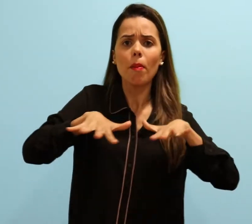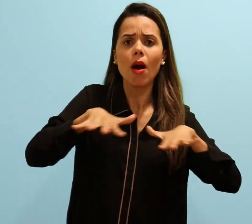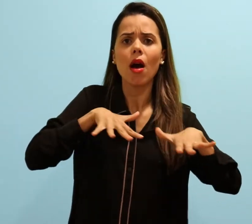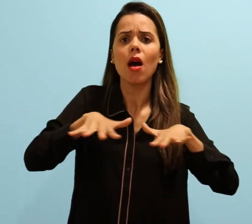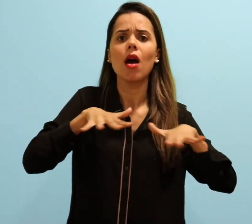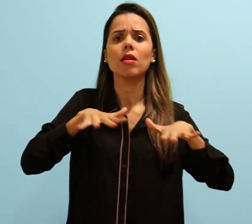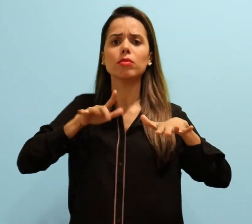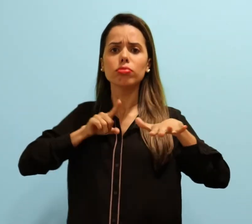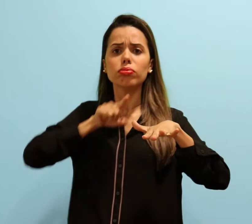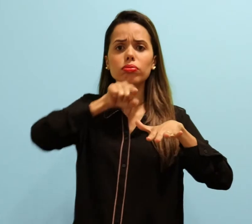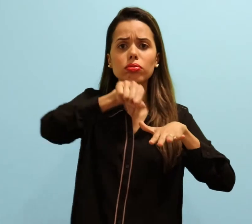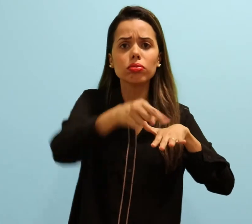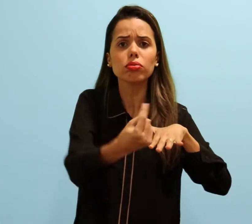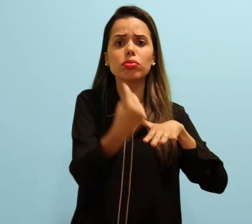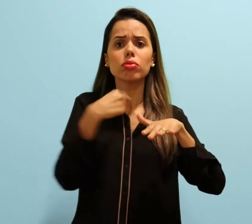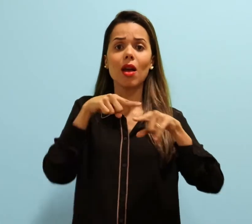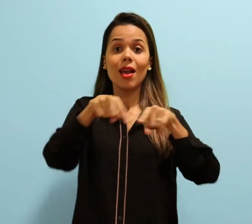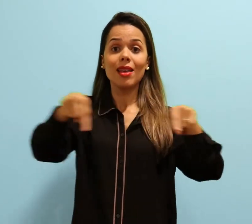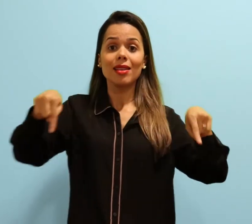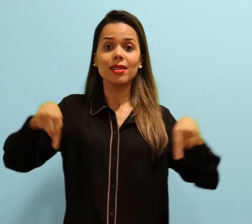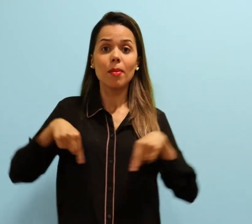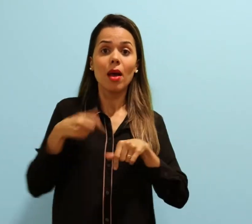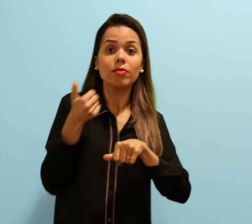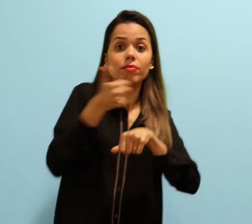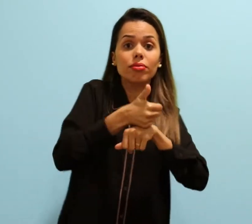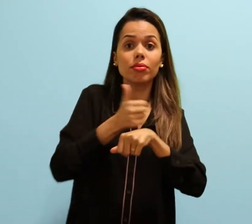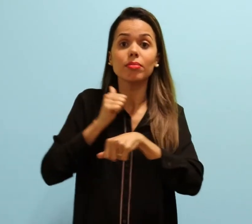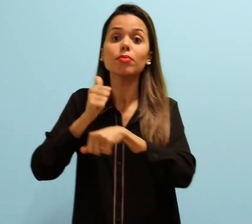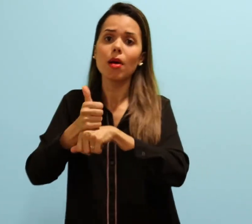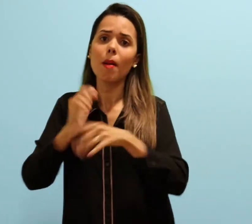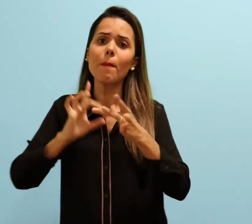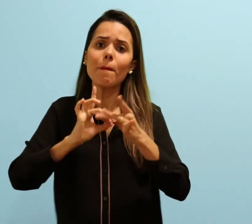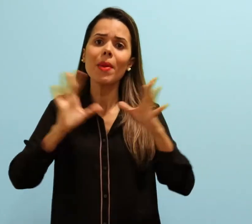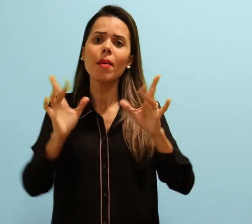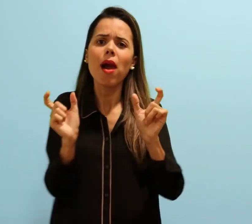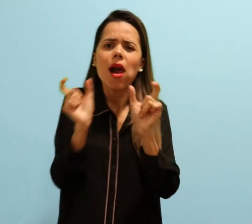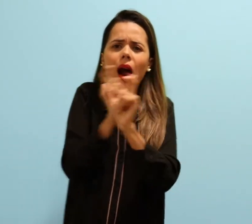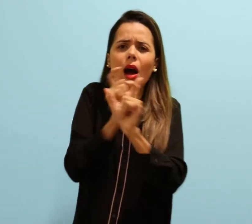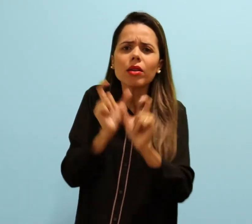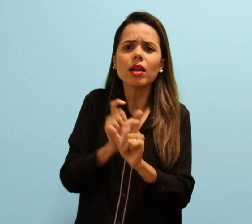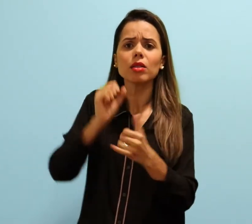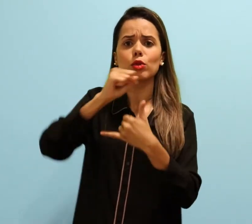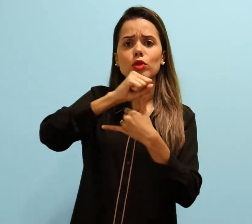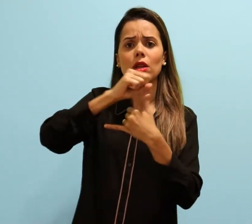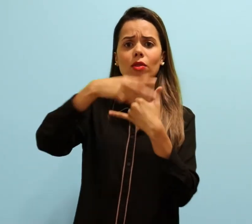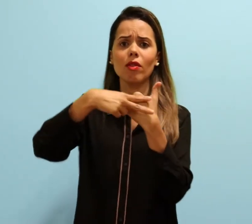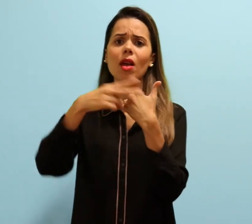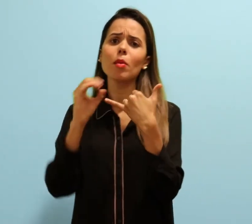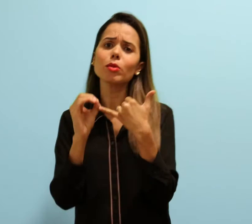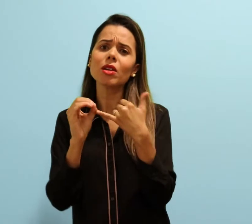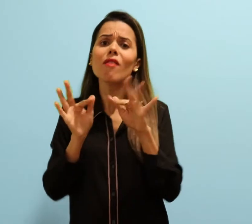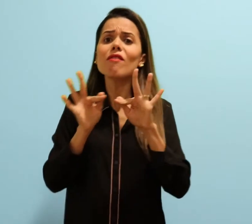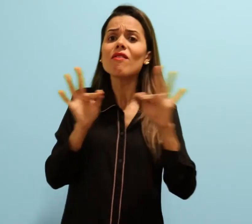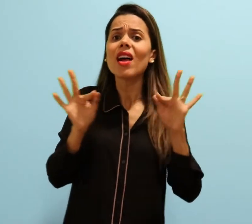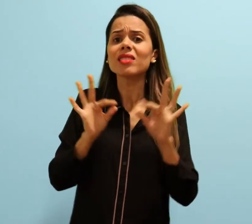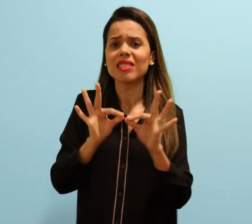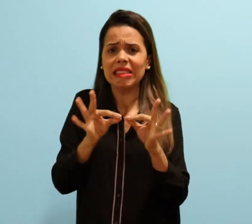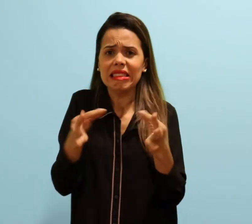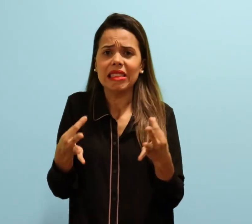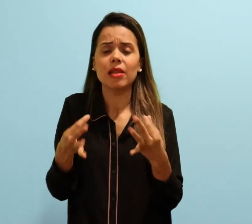de deslocamento no espaço vão possibilitar alteração nessa ordem básica em frase simples,